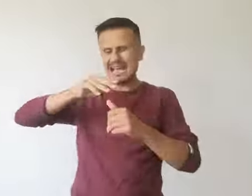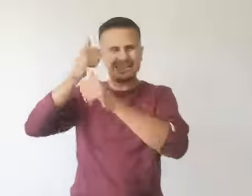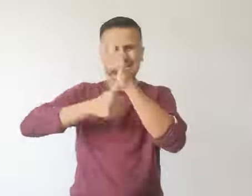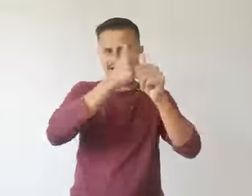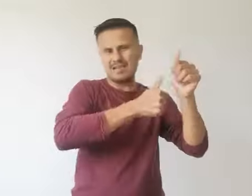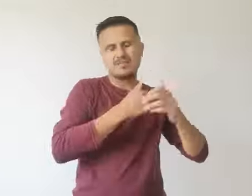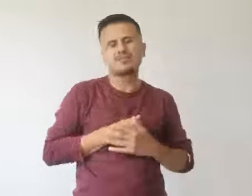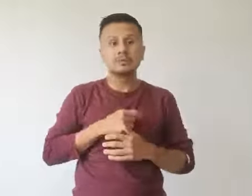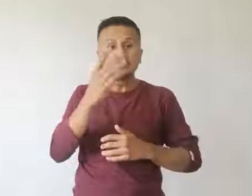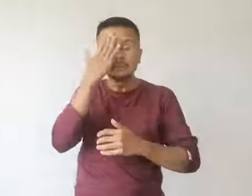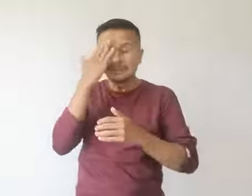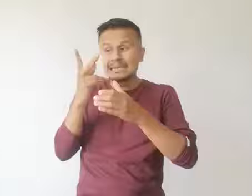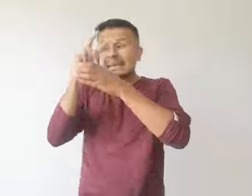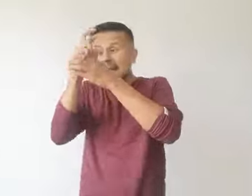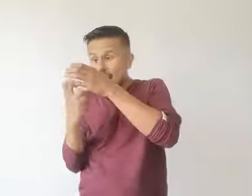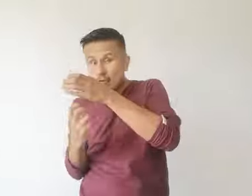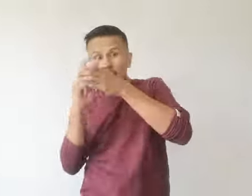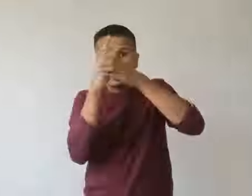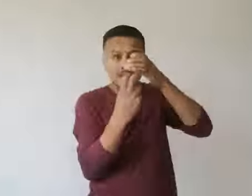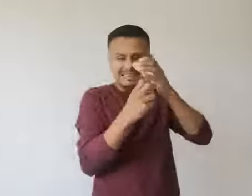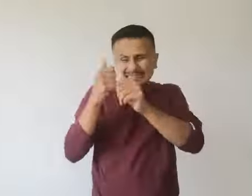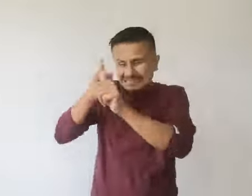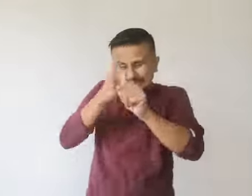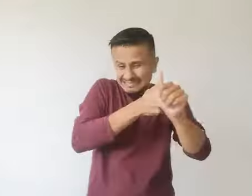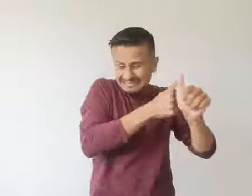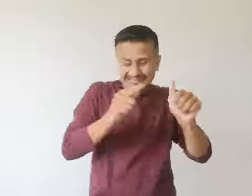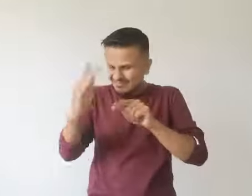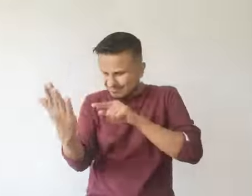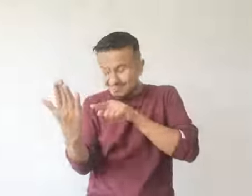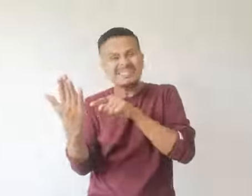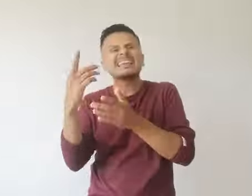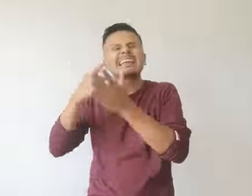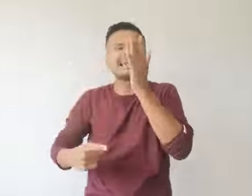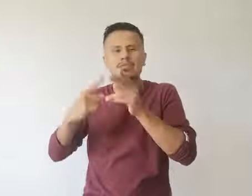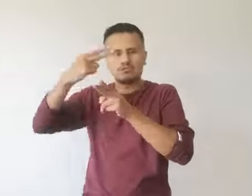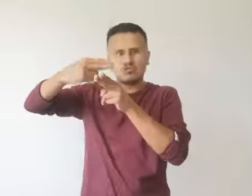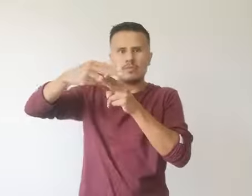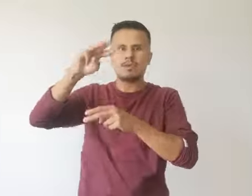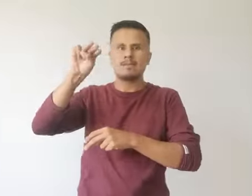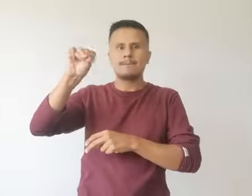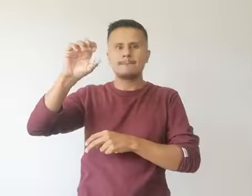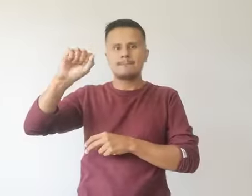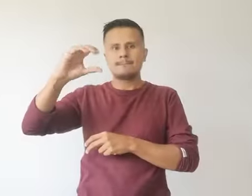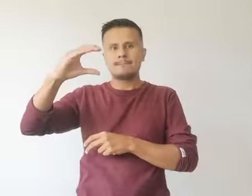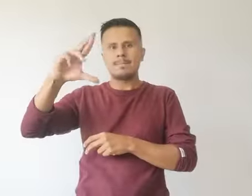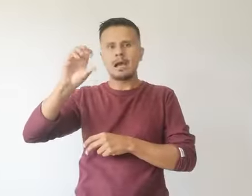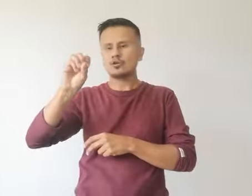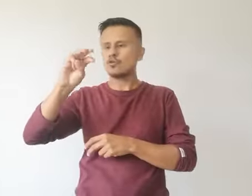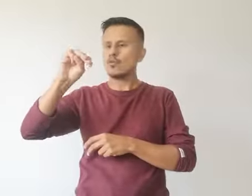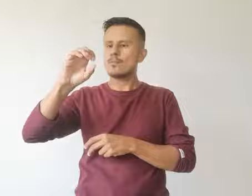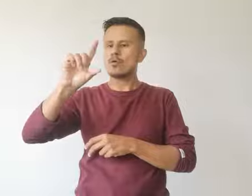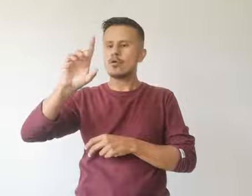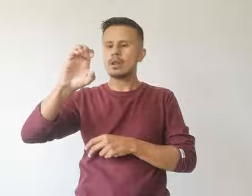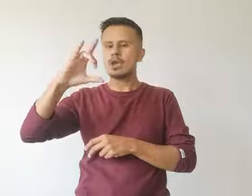cada ADN es una macromolécula. ¿Qué es una macromolécula? Es una molécula grande, más grande que las moléculas